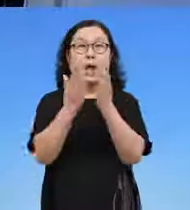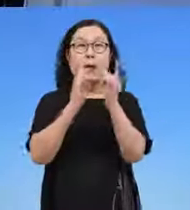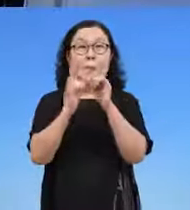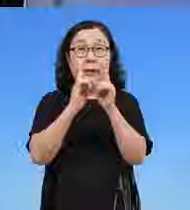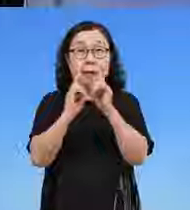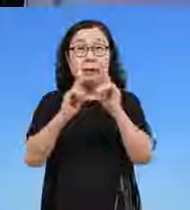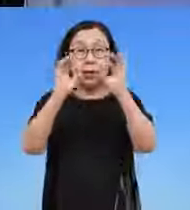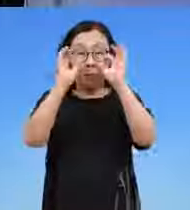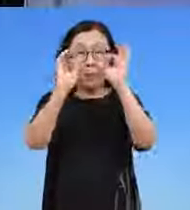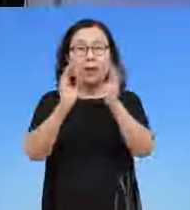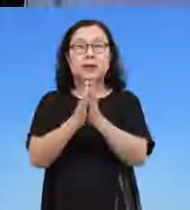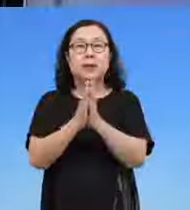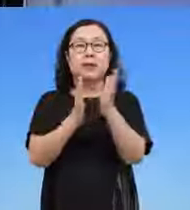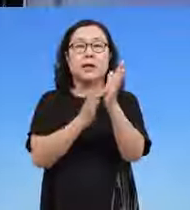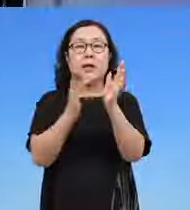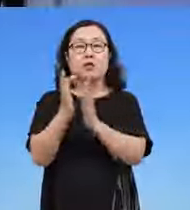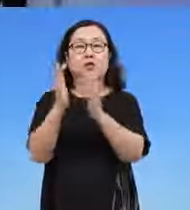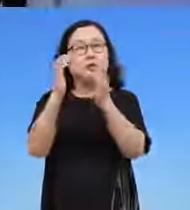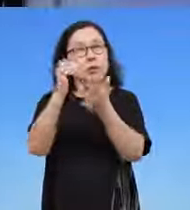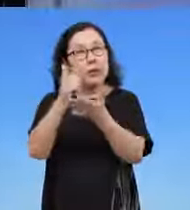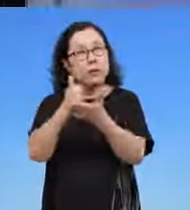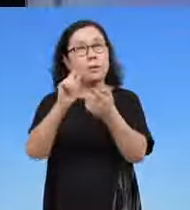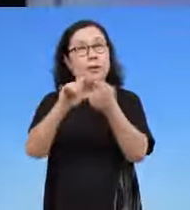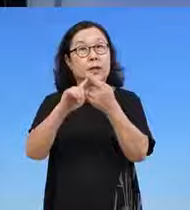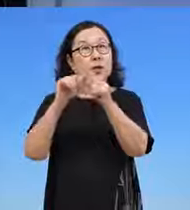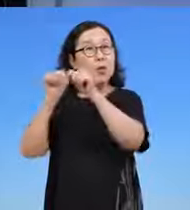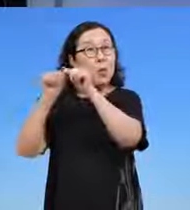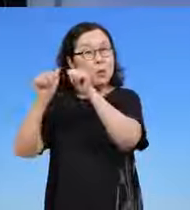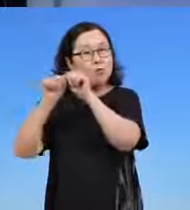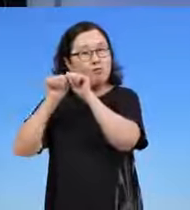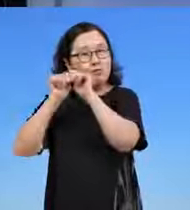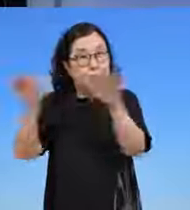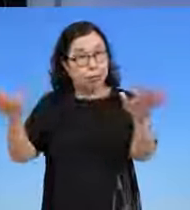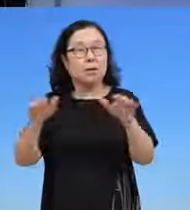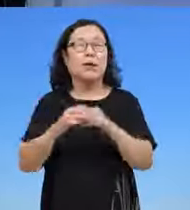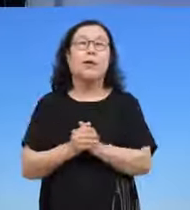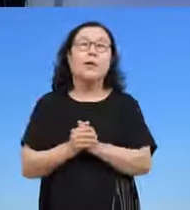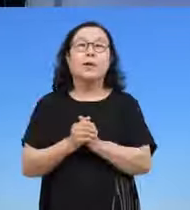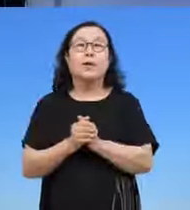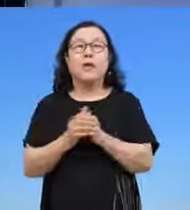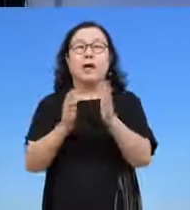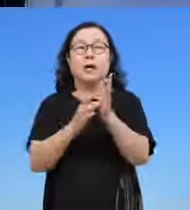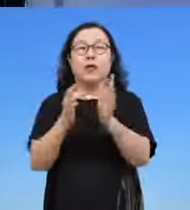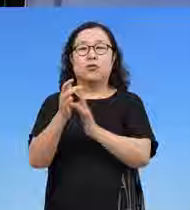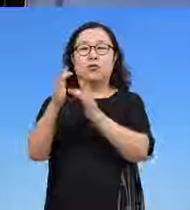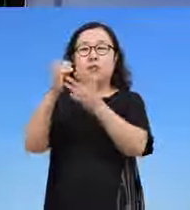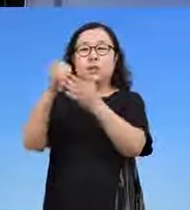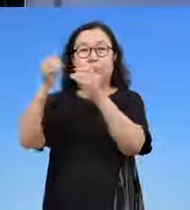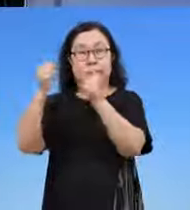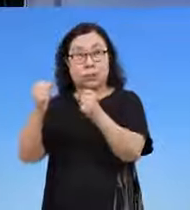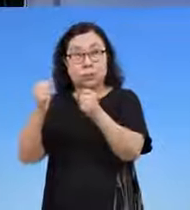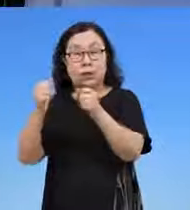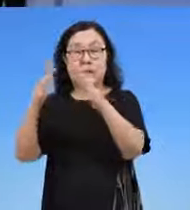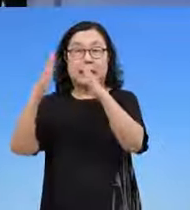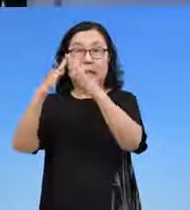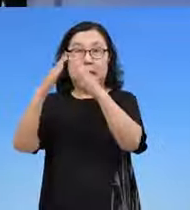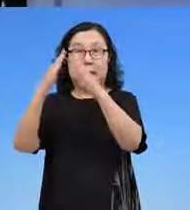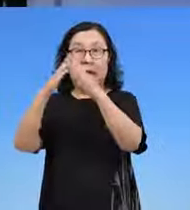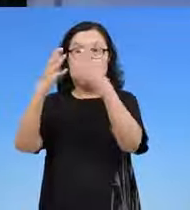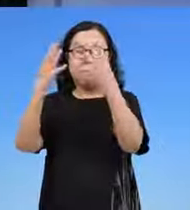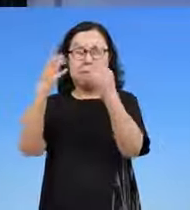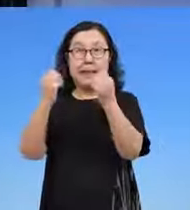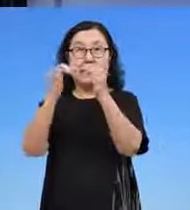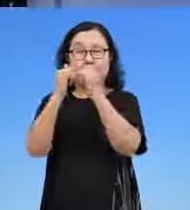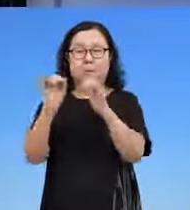오늘 본문에 보면은 이제 예수님에 대한 소문이 막 원근각주로 퍼져나가서 이제 예수님이 머무시는 그